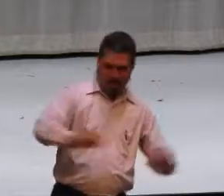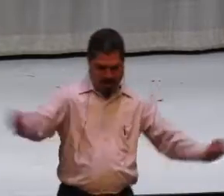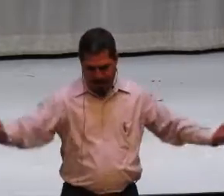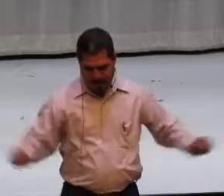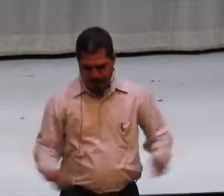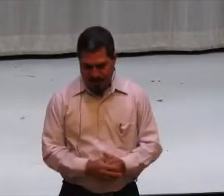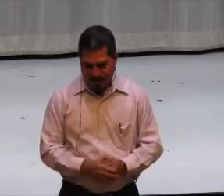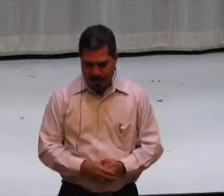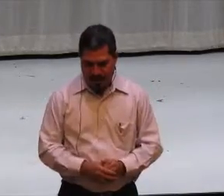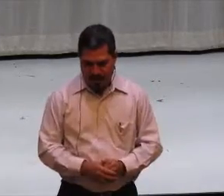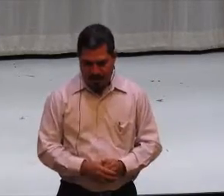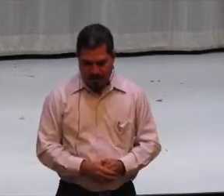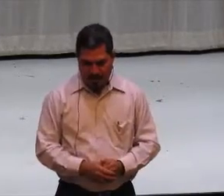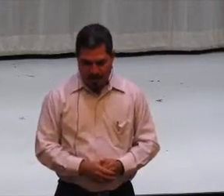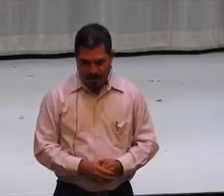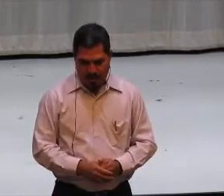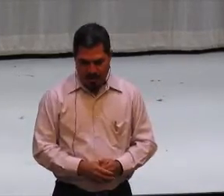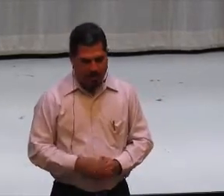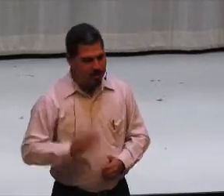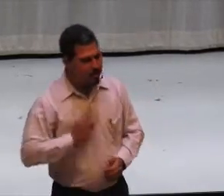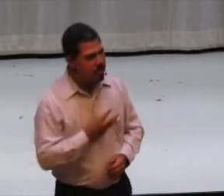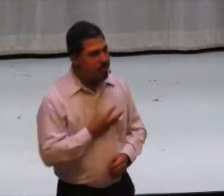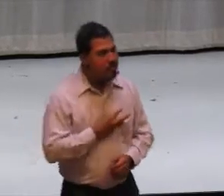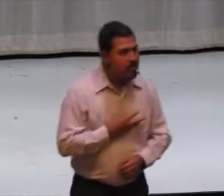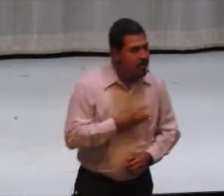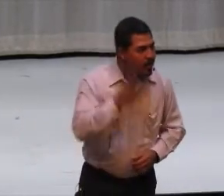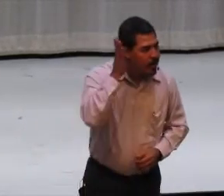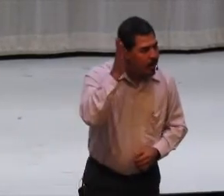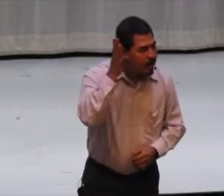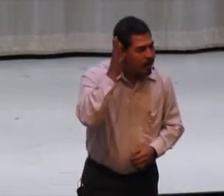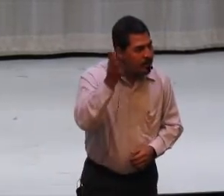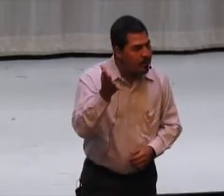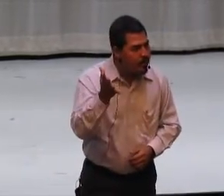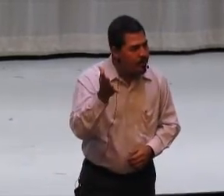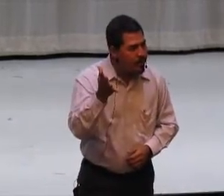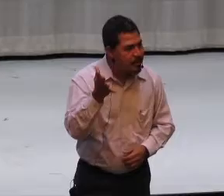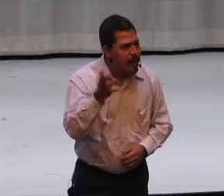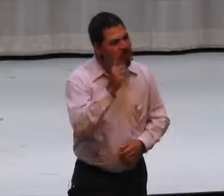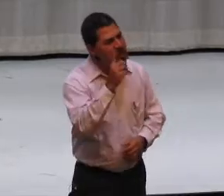nada. Y si nosotros descuidamos a una,